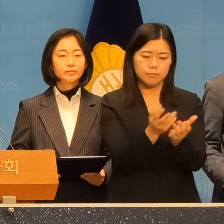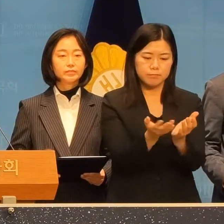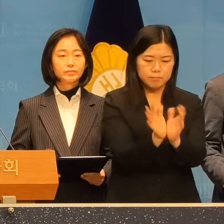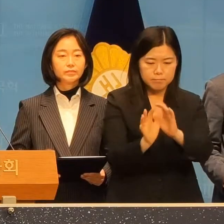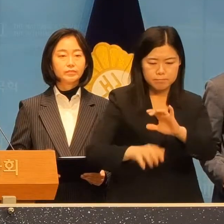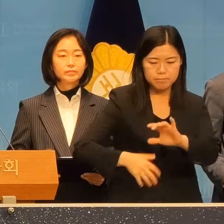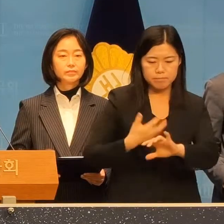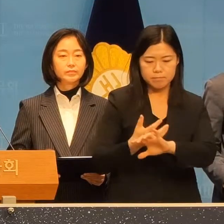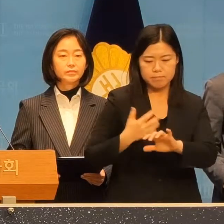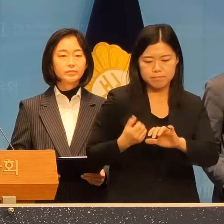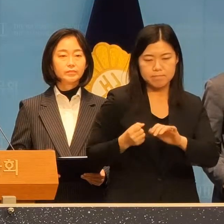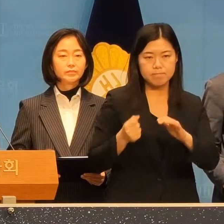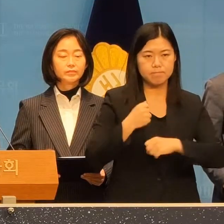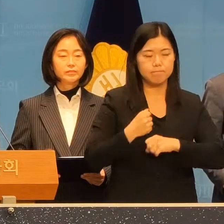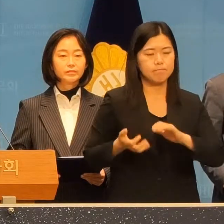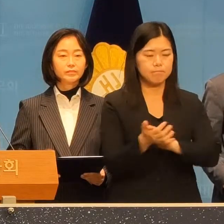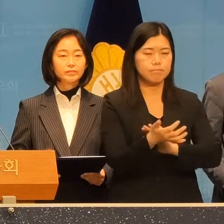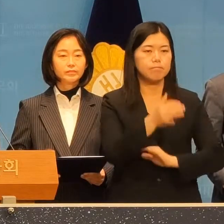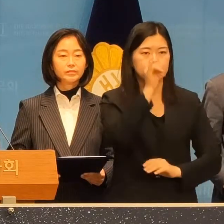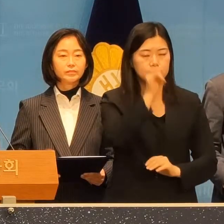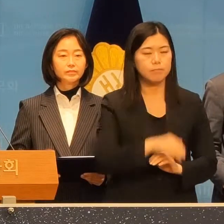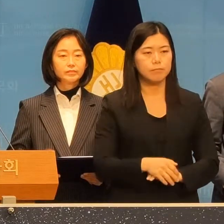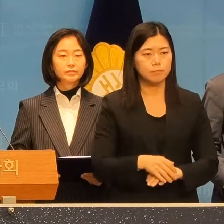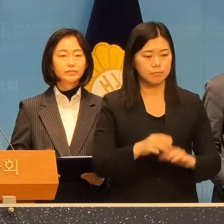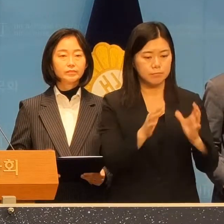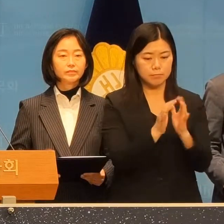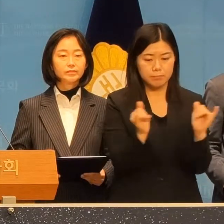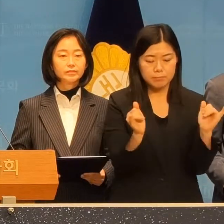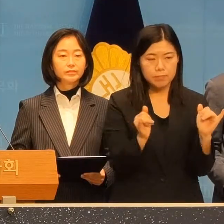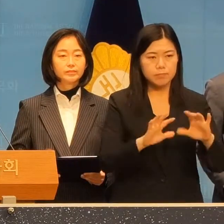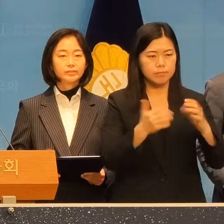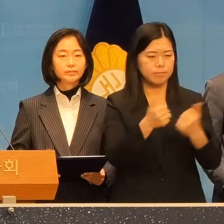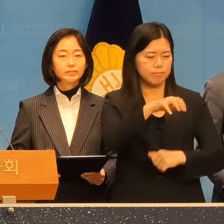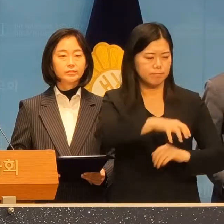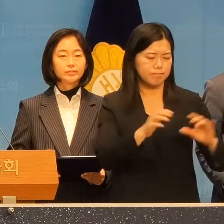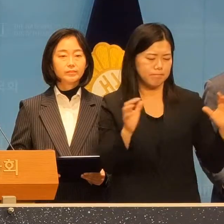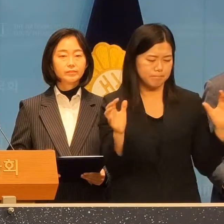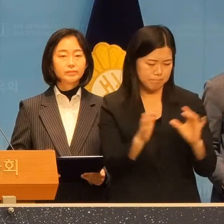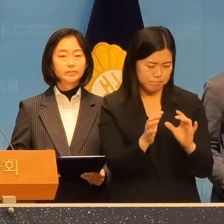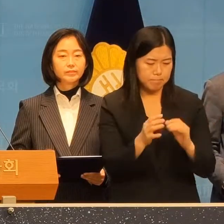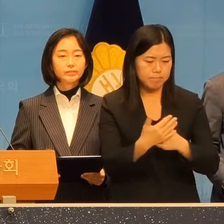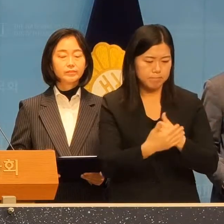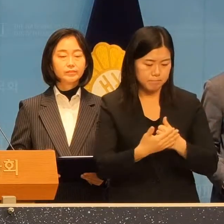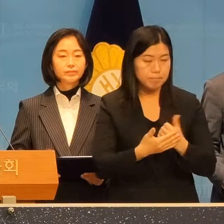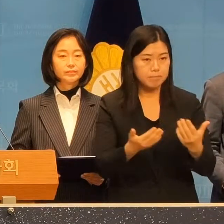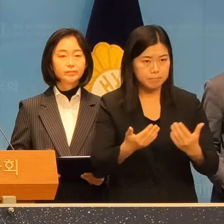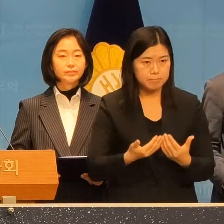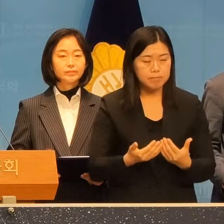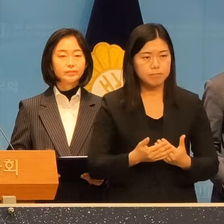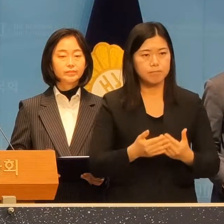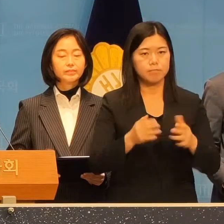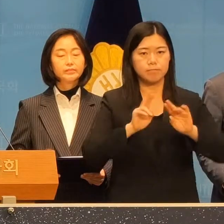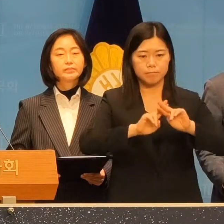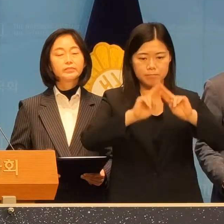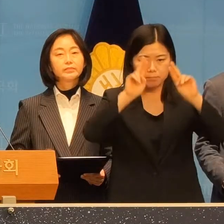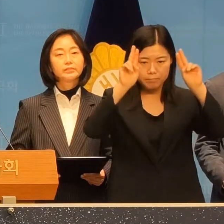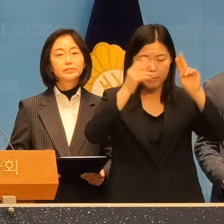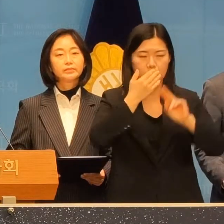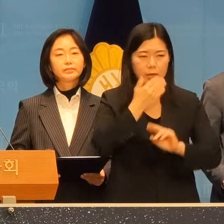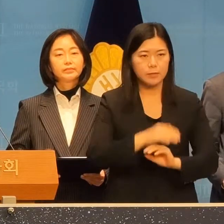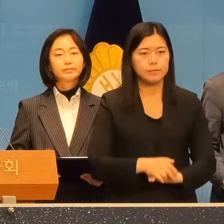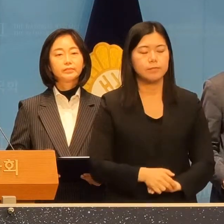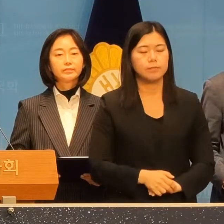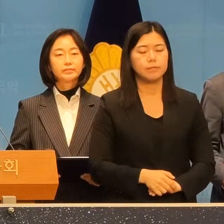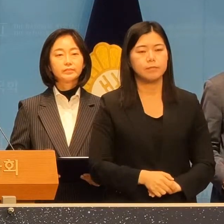선포가 있었습니다. 위대한 국민이 국회로 모여주셨던 덕분에 비상계엄 해제를 신속히 할 수